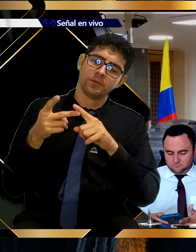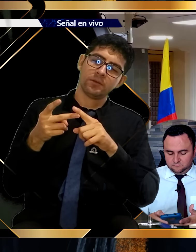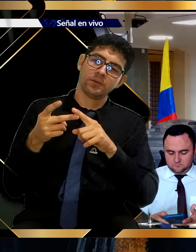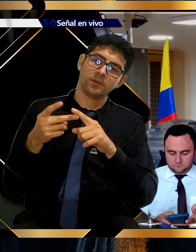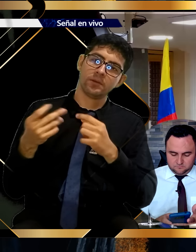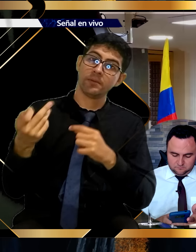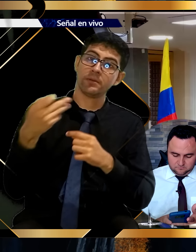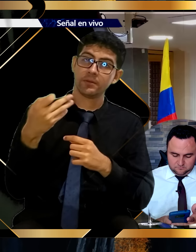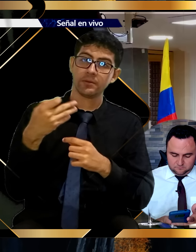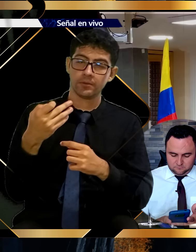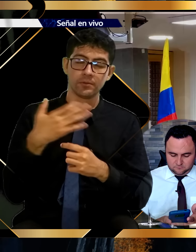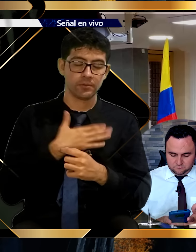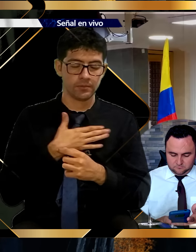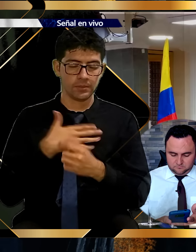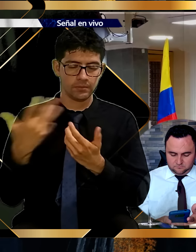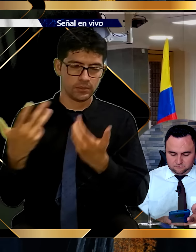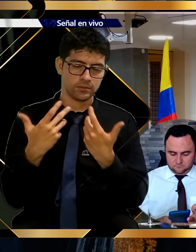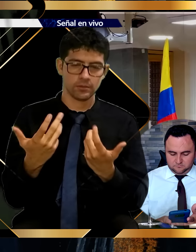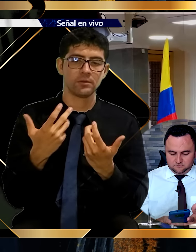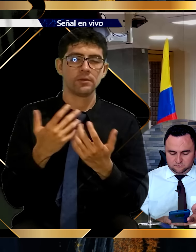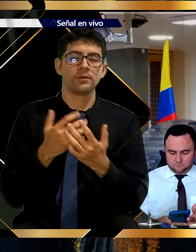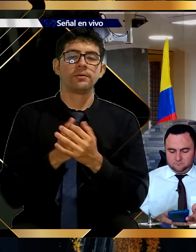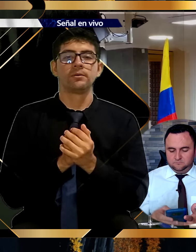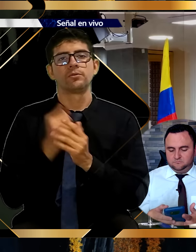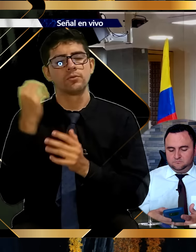Isabel. Y iba todos los días a mi casa.